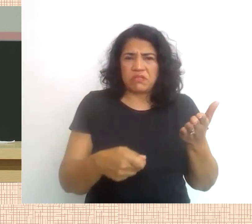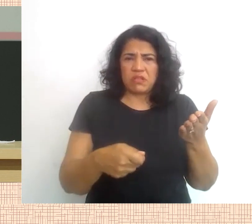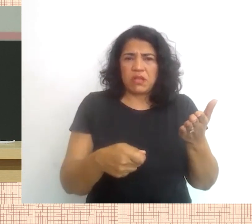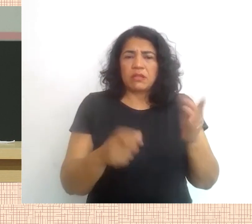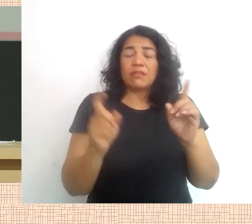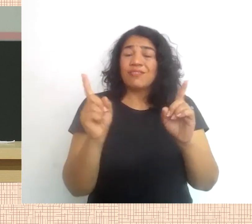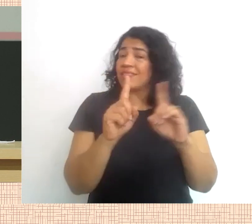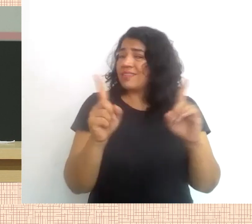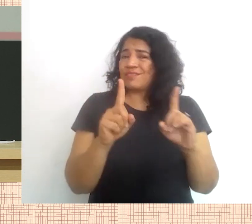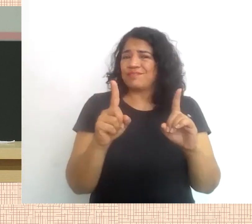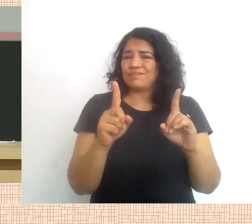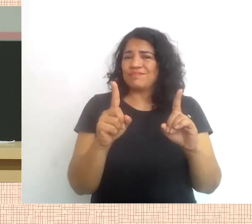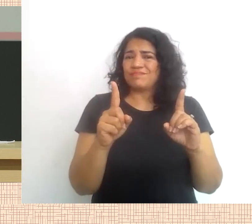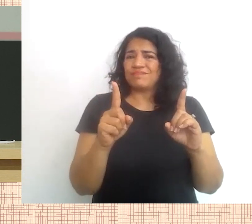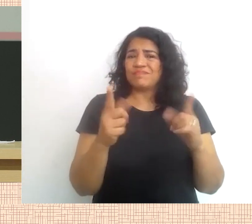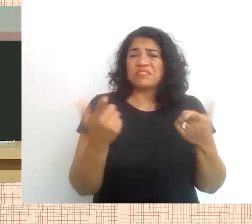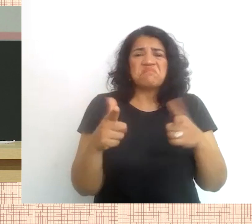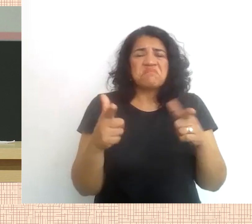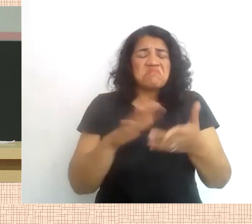Bíblia,